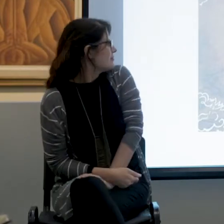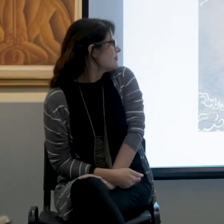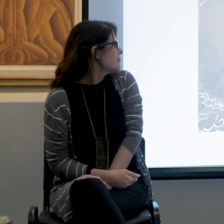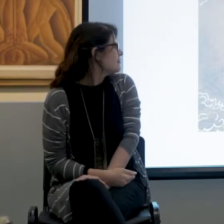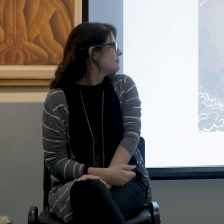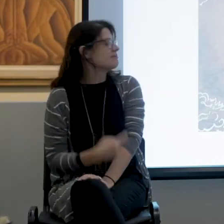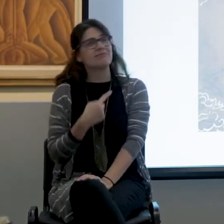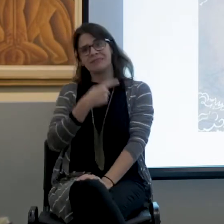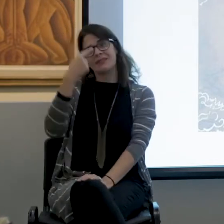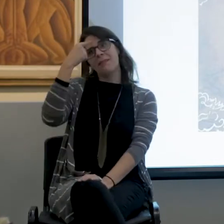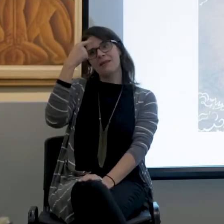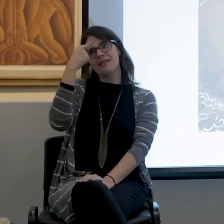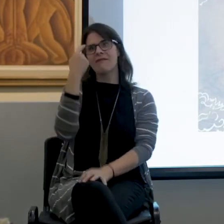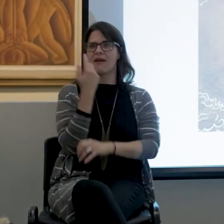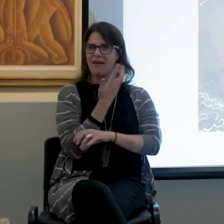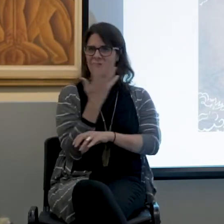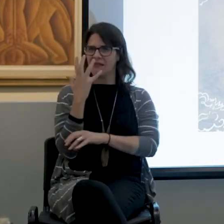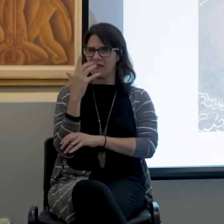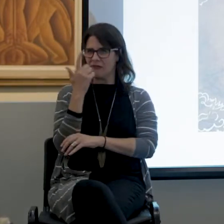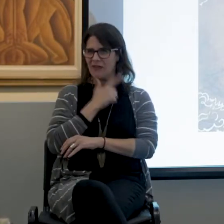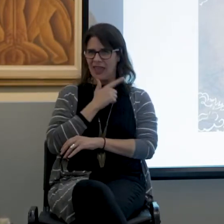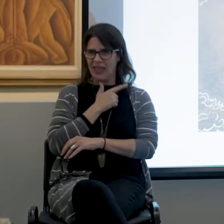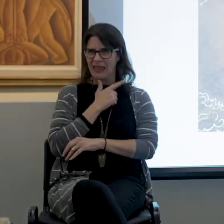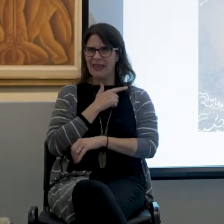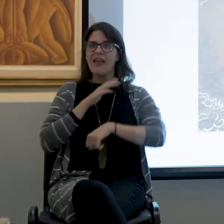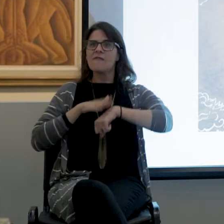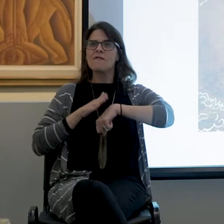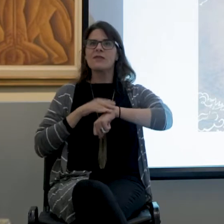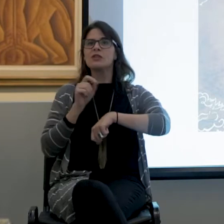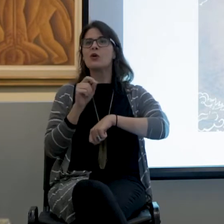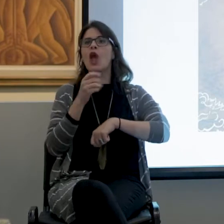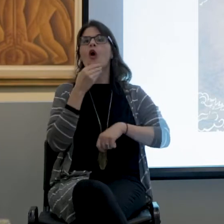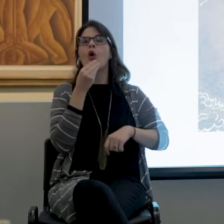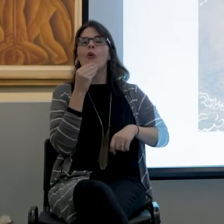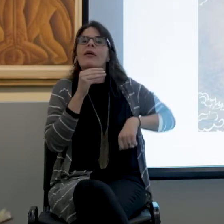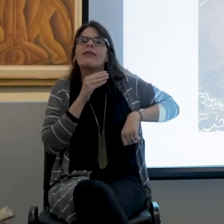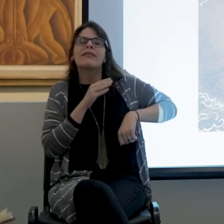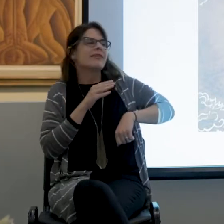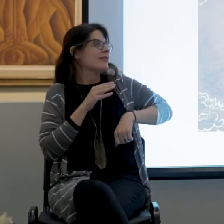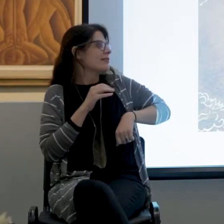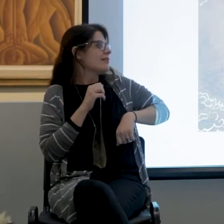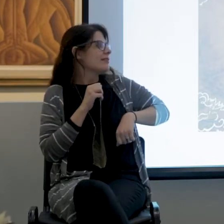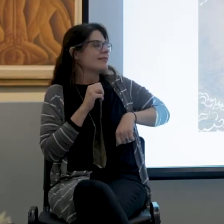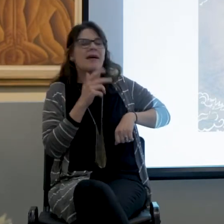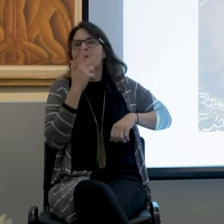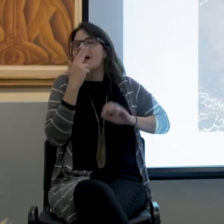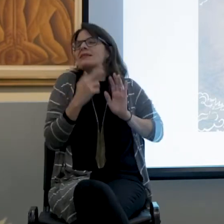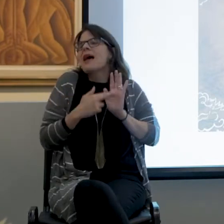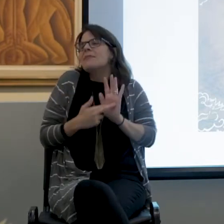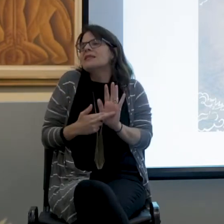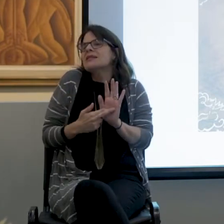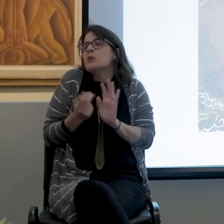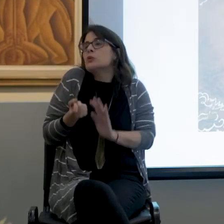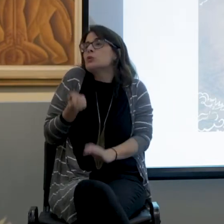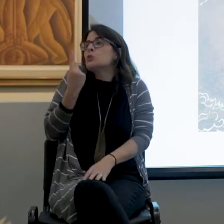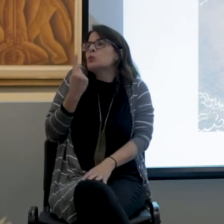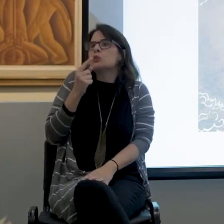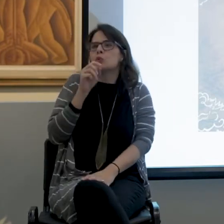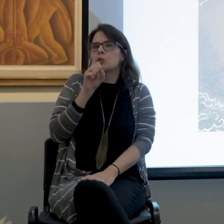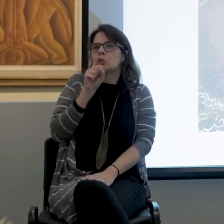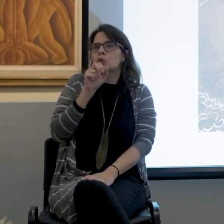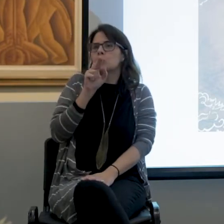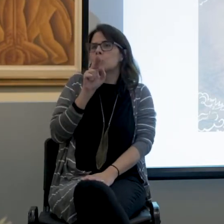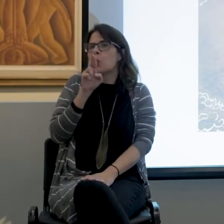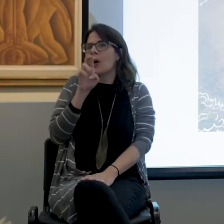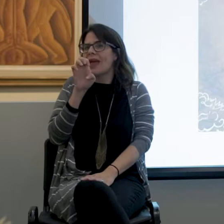muito feia, o Lacan pediu para o Masson fazer uma representação surrealista do que estava